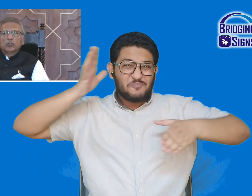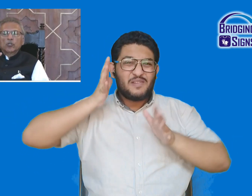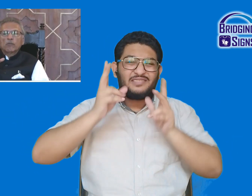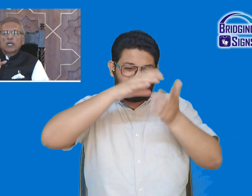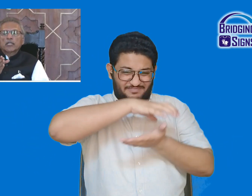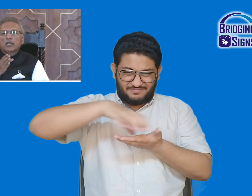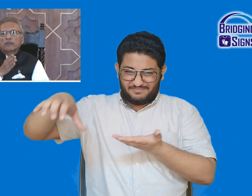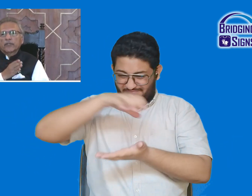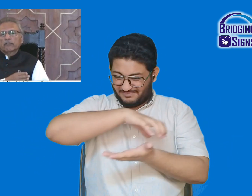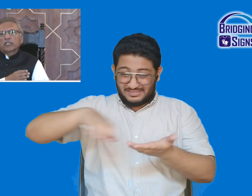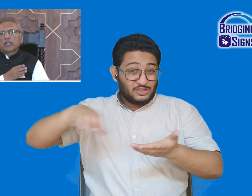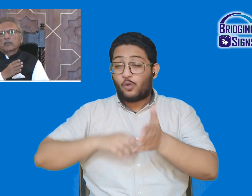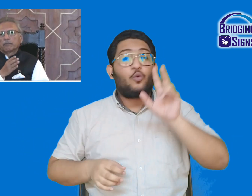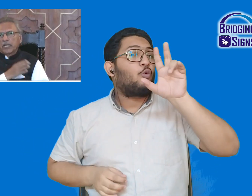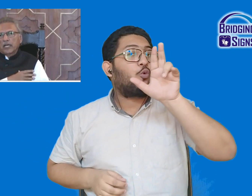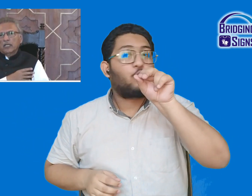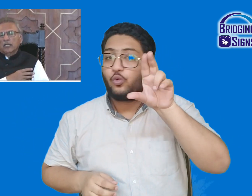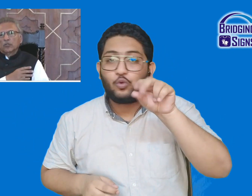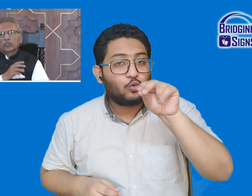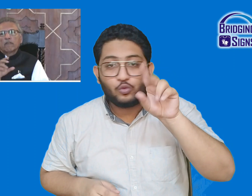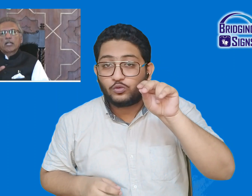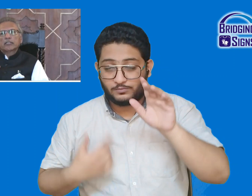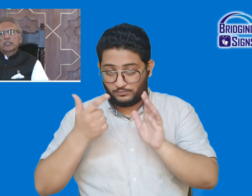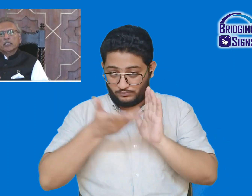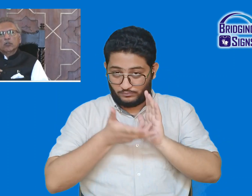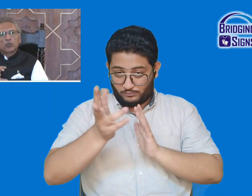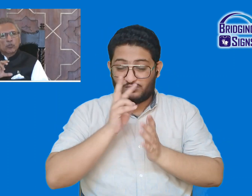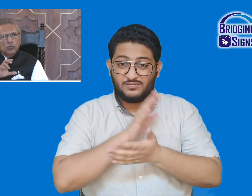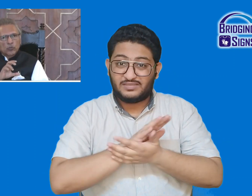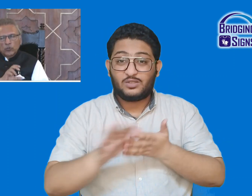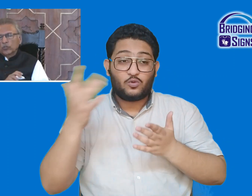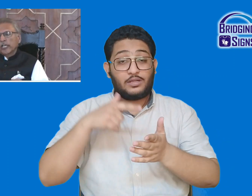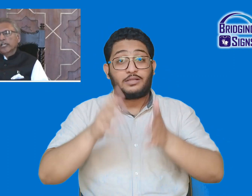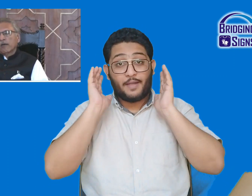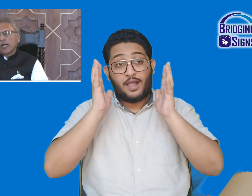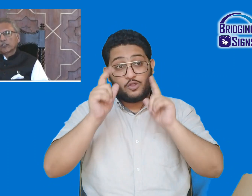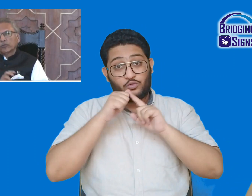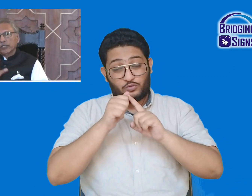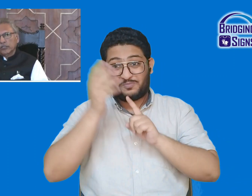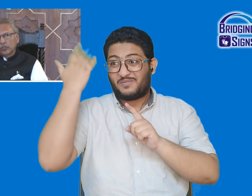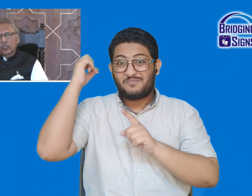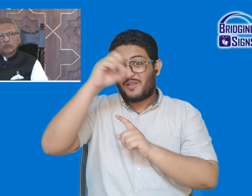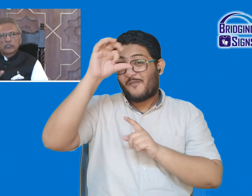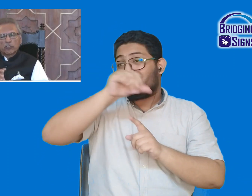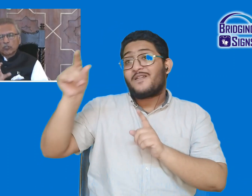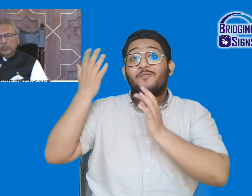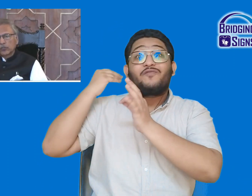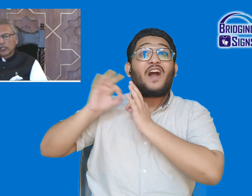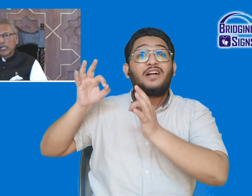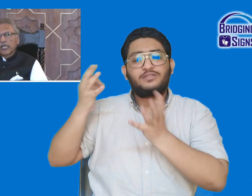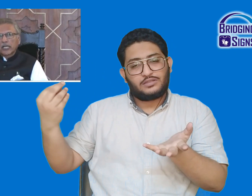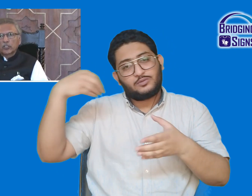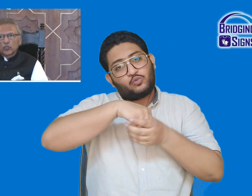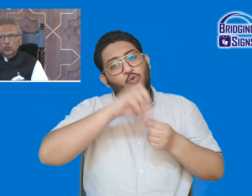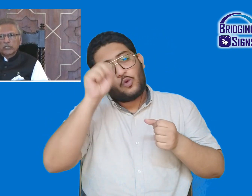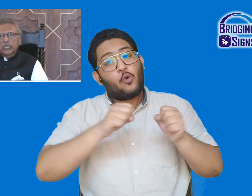جو علماء کا فتویٰ تھا پہلا، اس حوالے سے ان احکامات کو بھی مشوروں کو بھی جوڑ